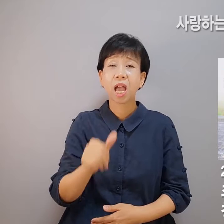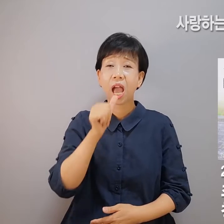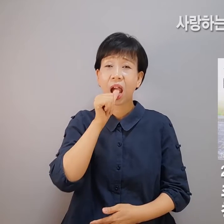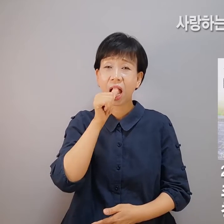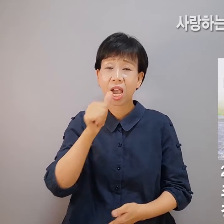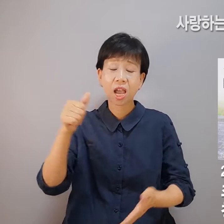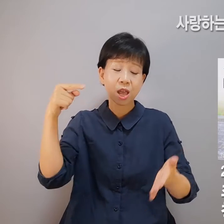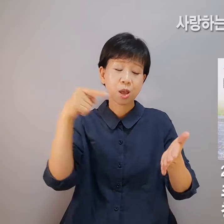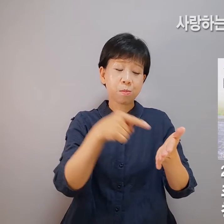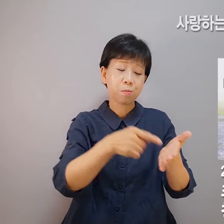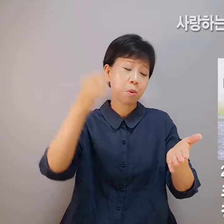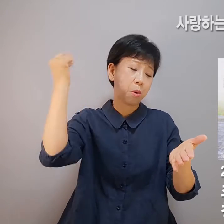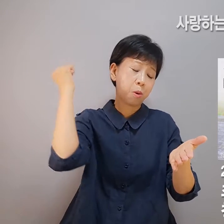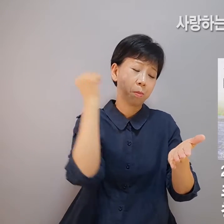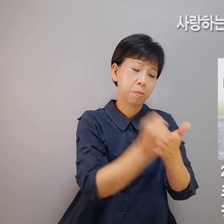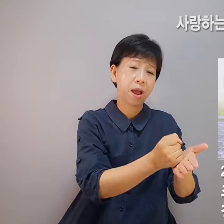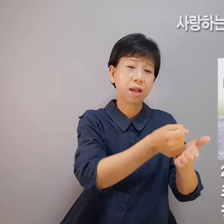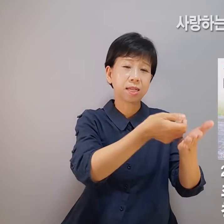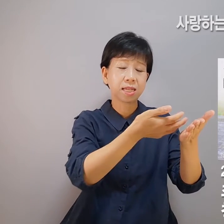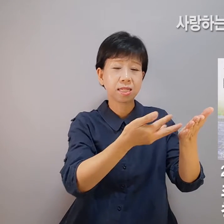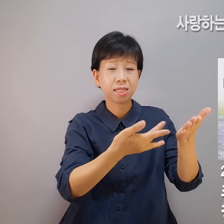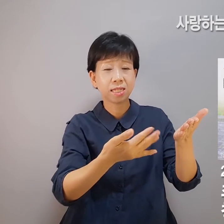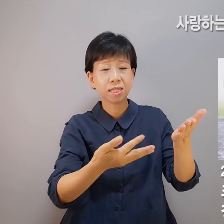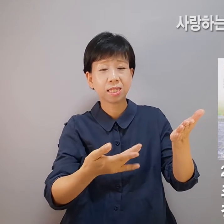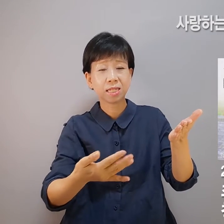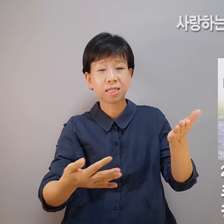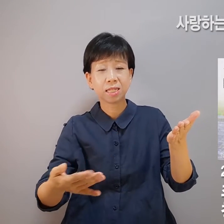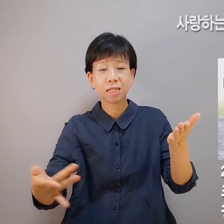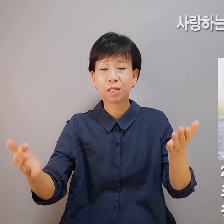십자가에 못 박히신